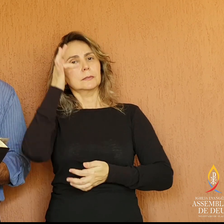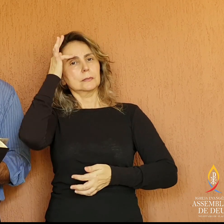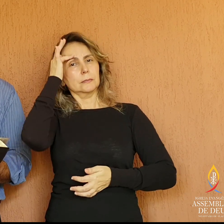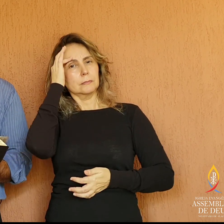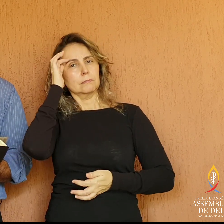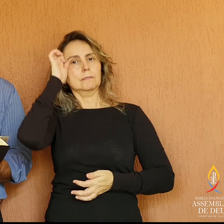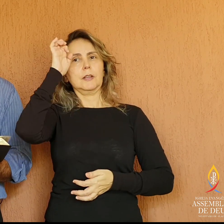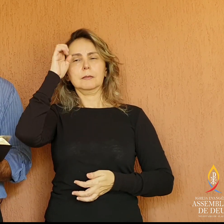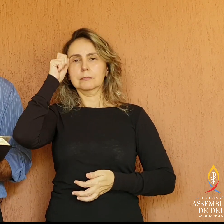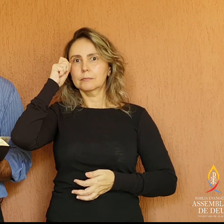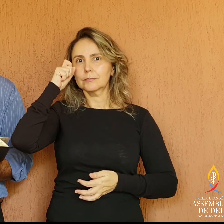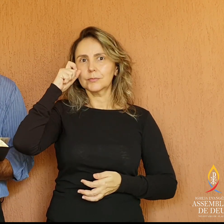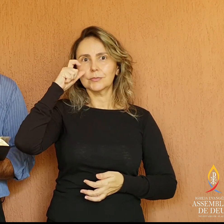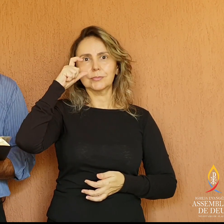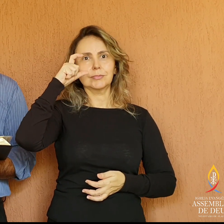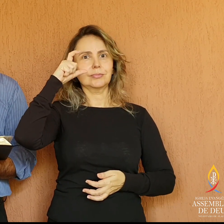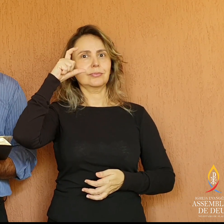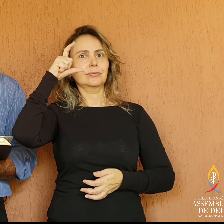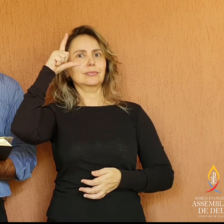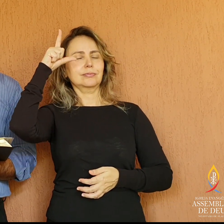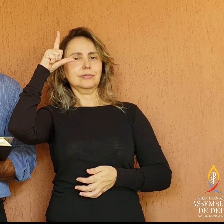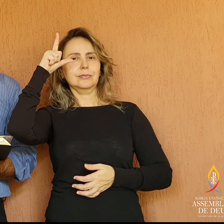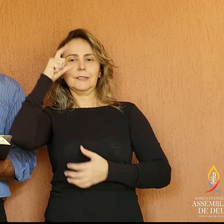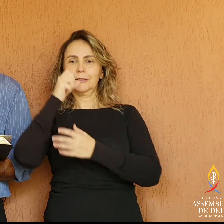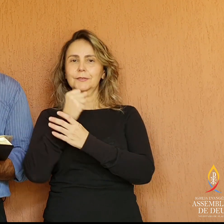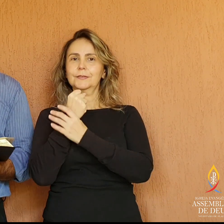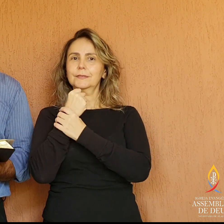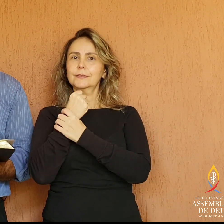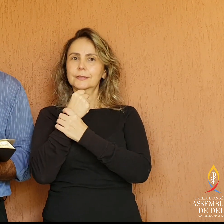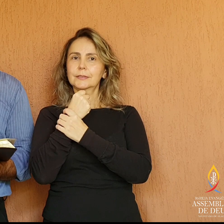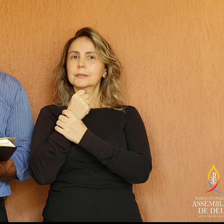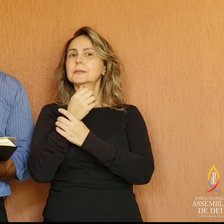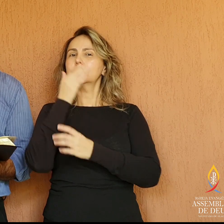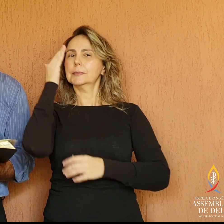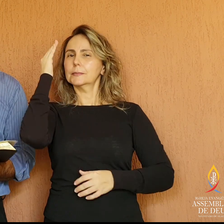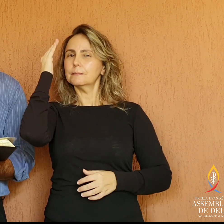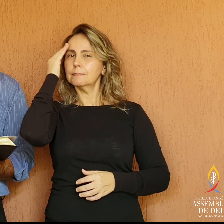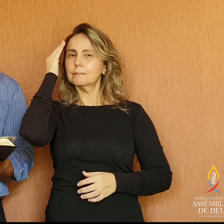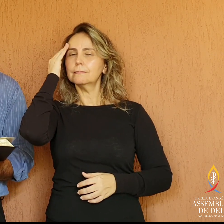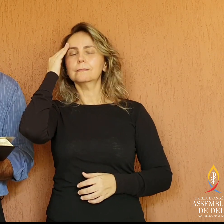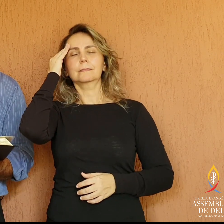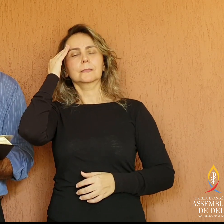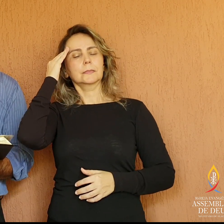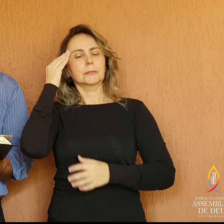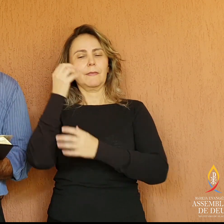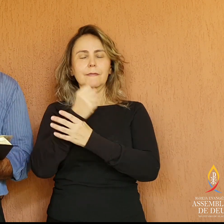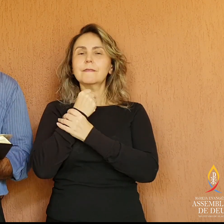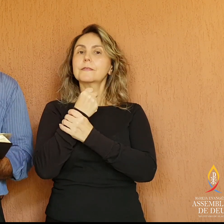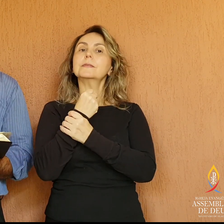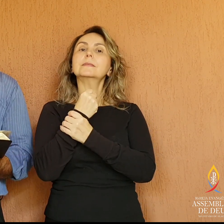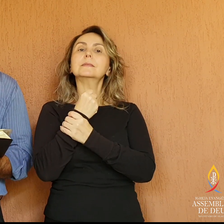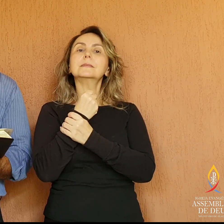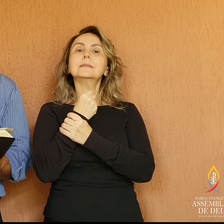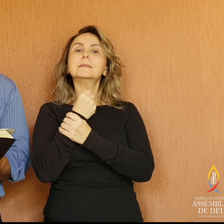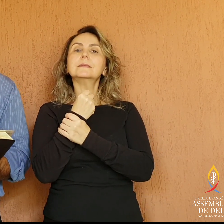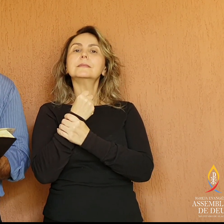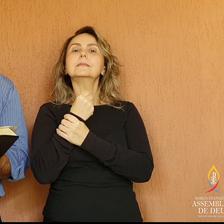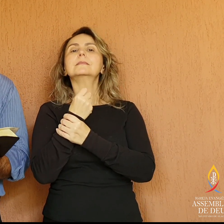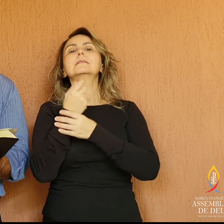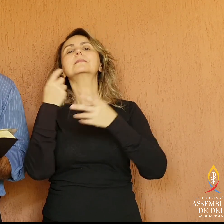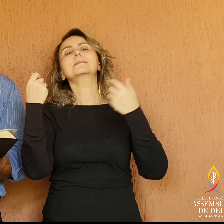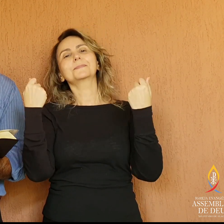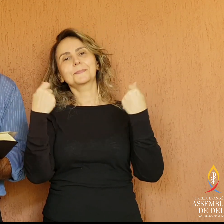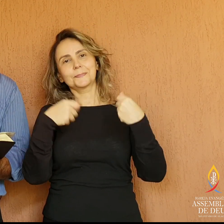fé, para você entender que você precisa ter a sua fé segura, entendeu? É